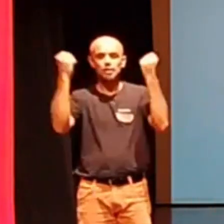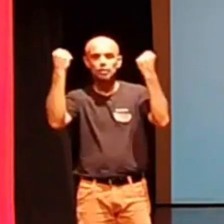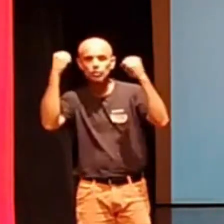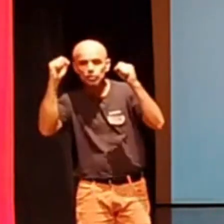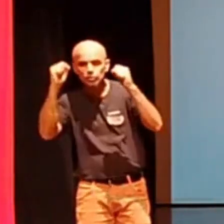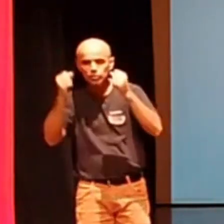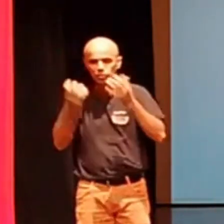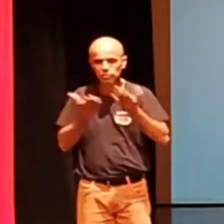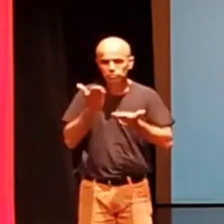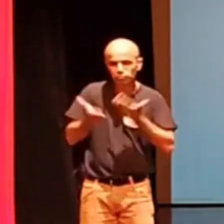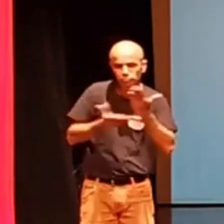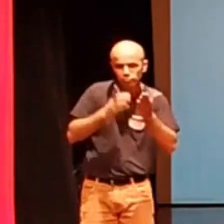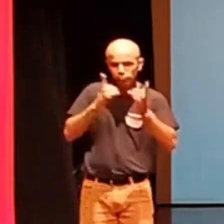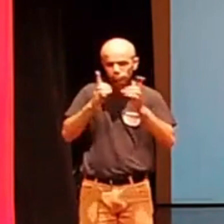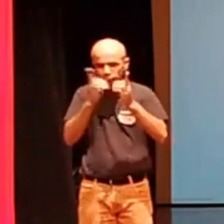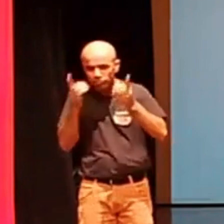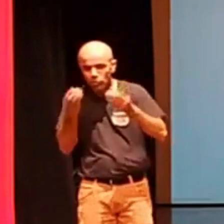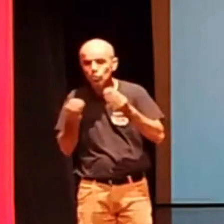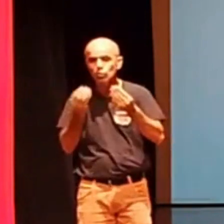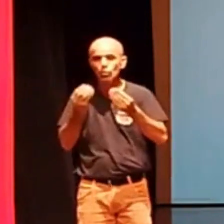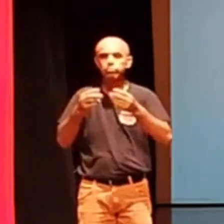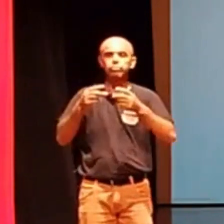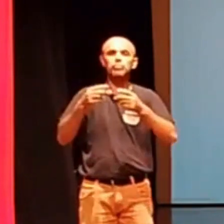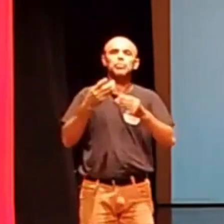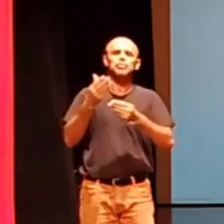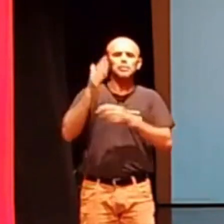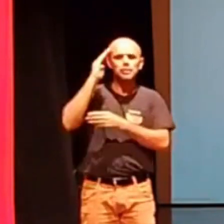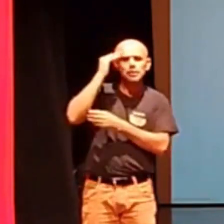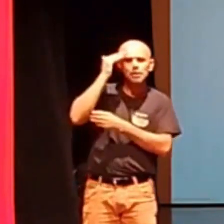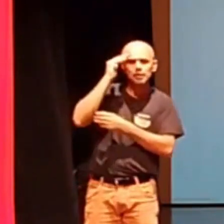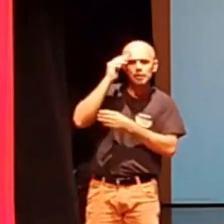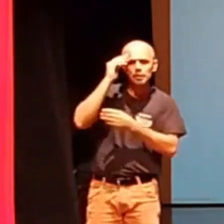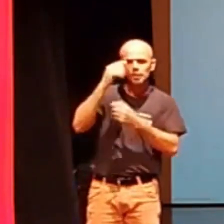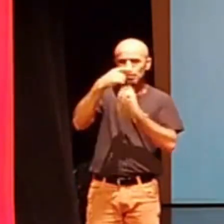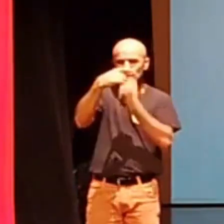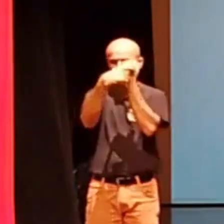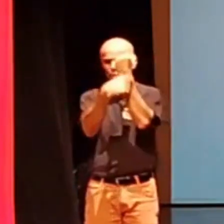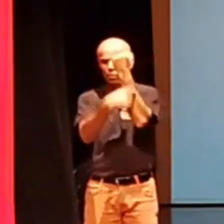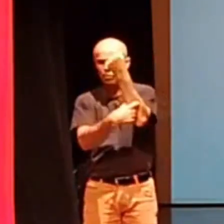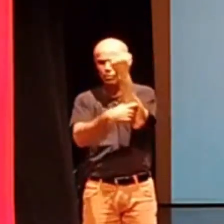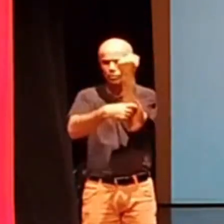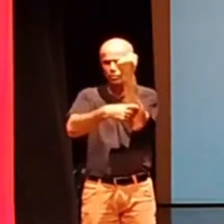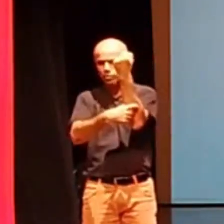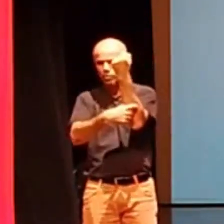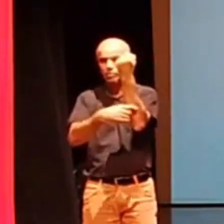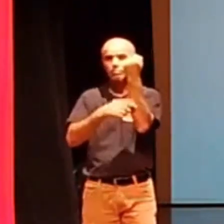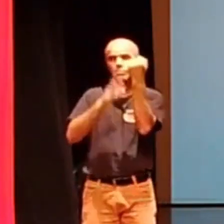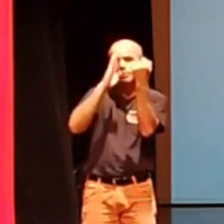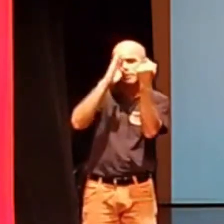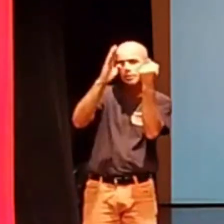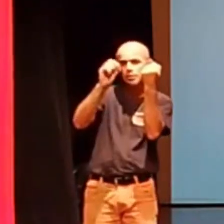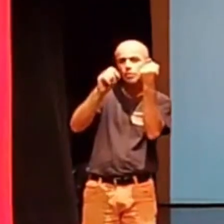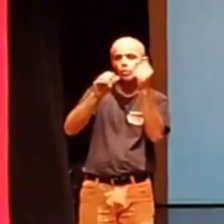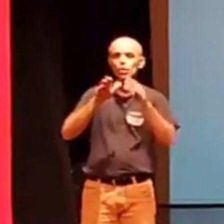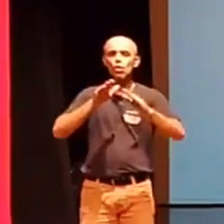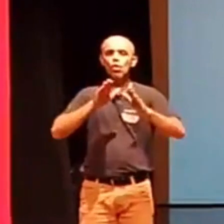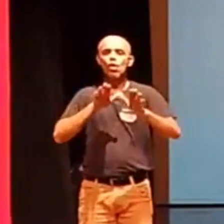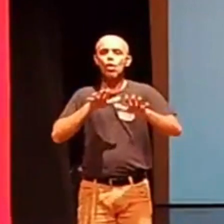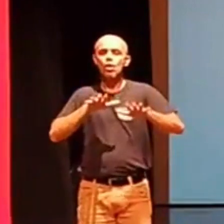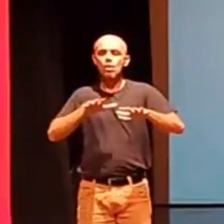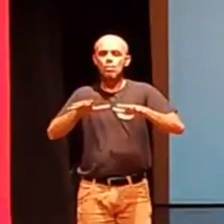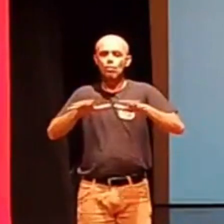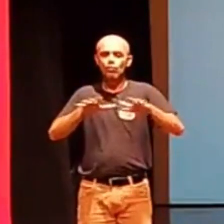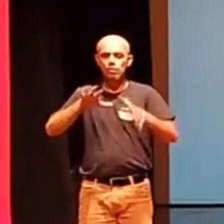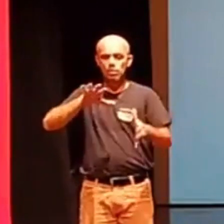porque muitas vezes a gente precisa entender como é que está esse posicionamento para saber se você vai priorizar movimentos de nutação